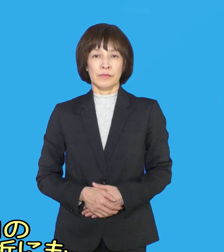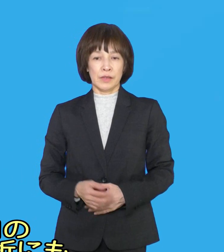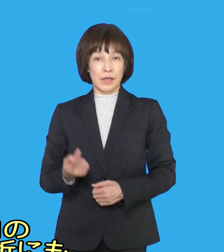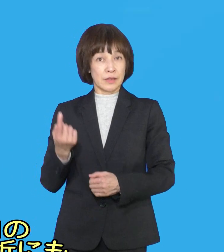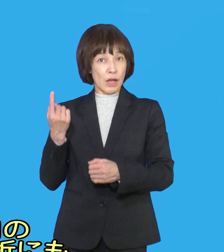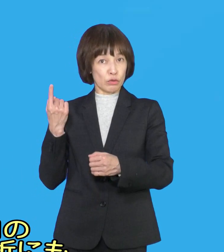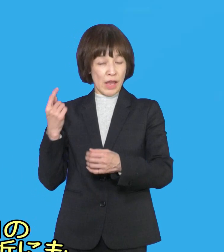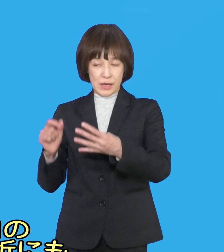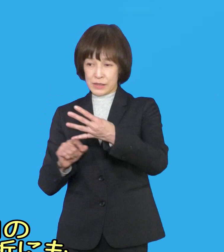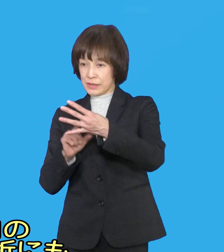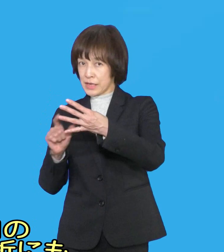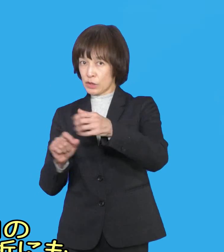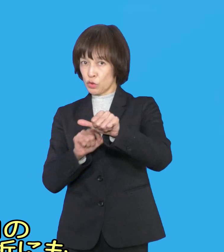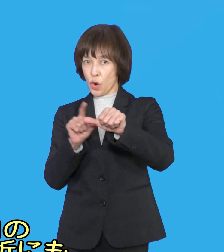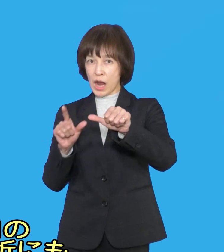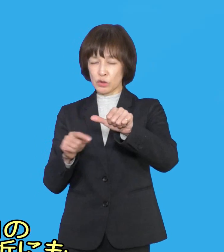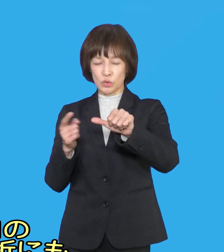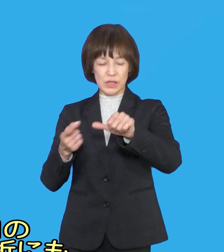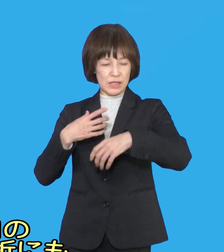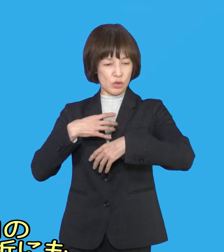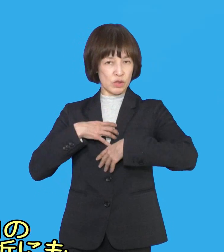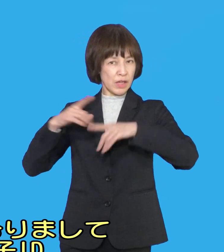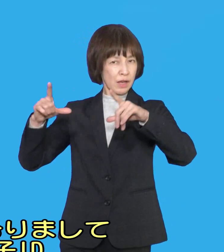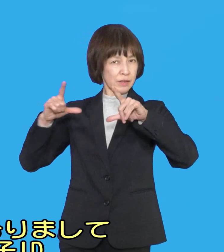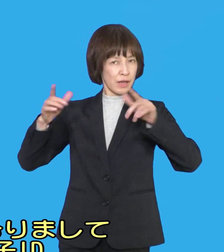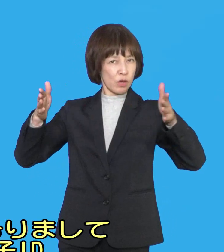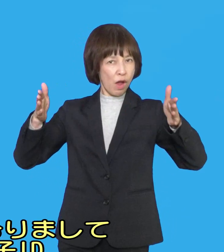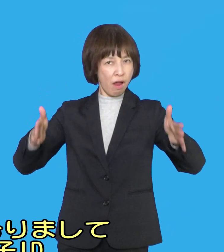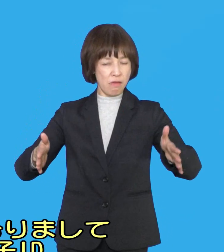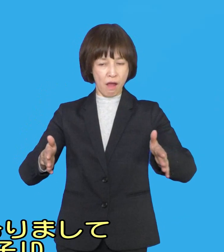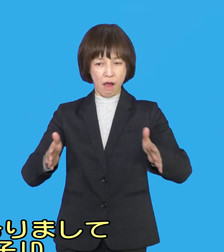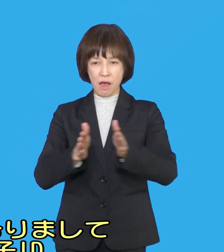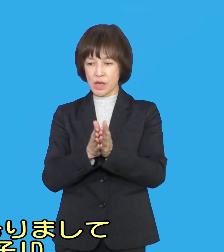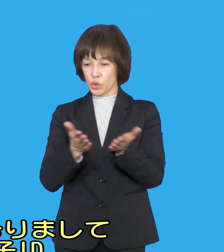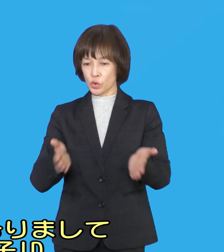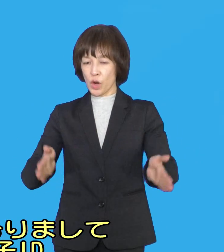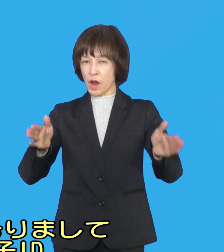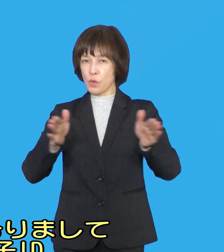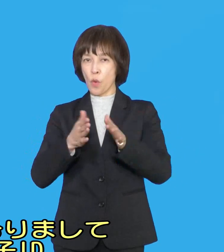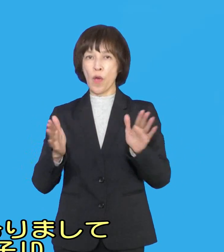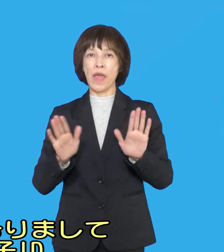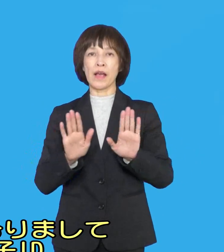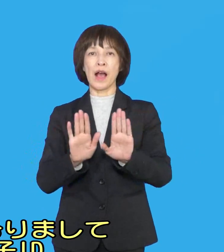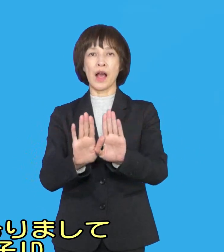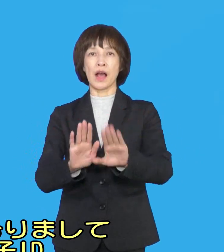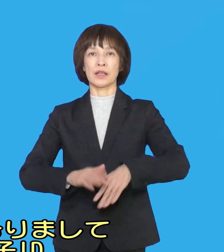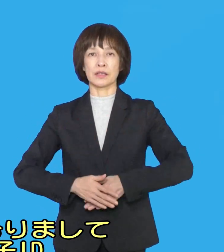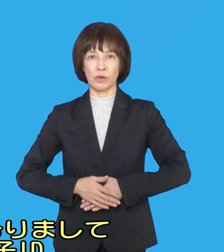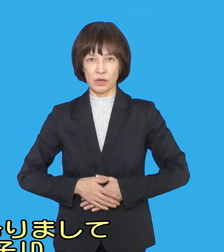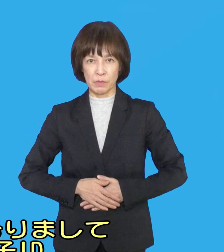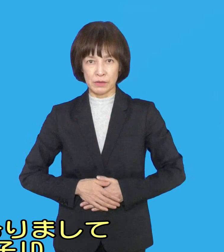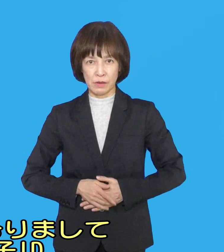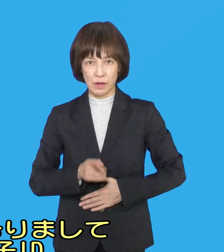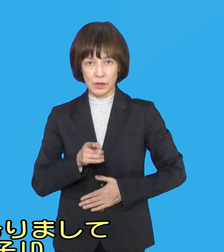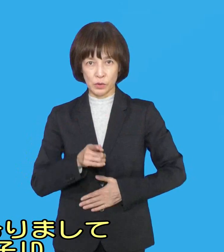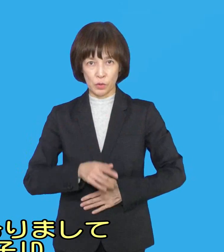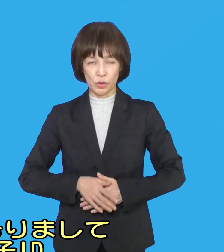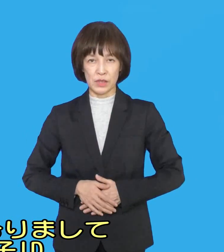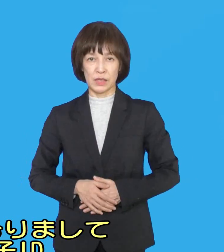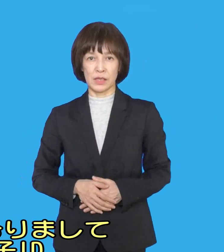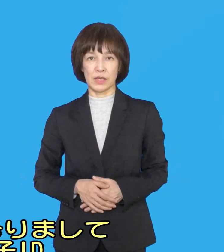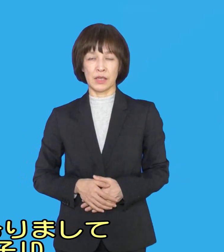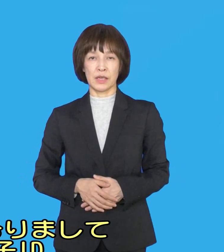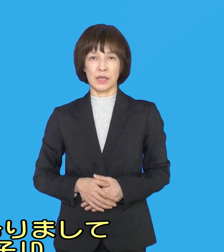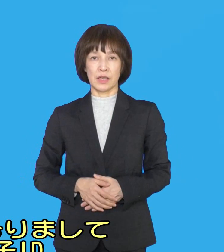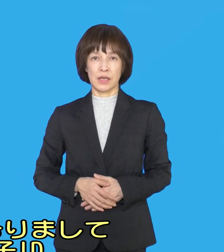の4月5月の緊急事態宣言の折にも図書館を閉館しておりまして、その時にこ